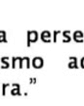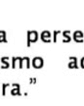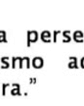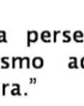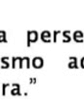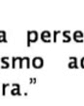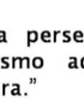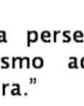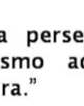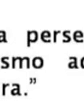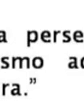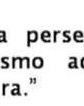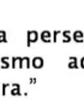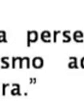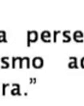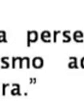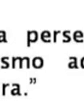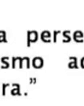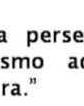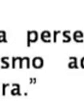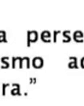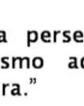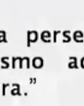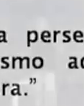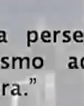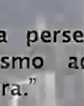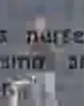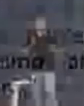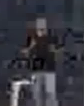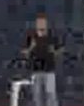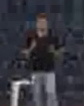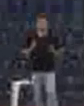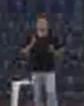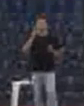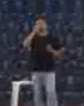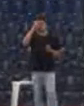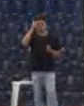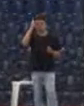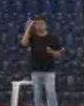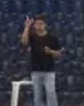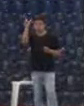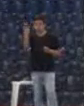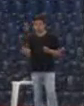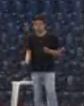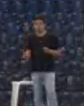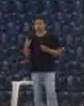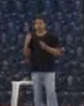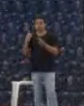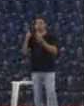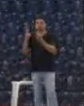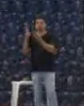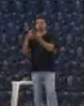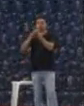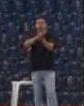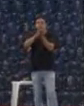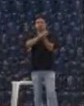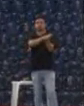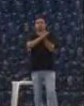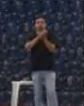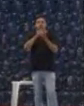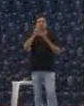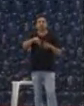fico muito besta quando eu ouço por exemplo pessoas recriminando a fala